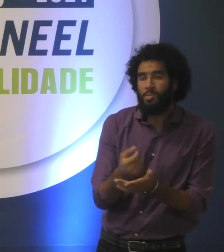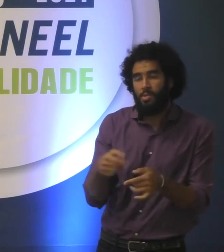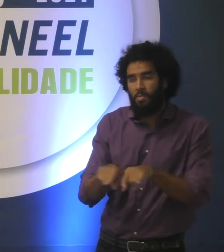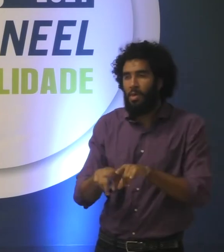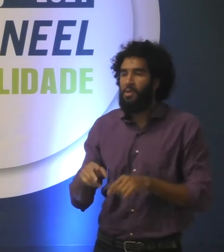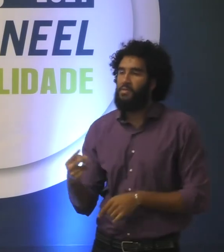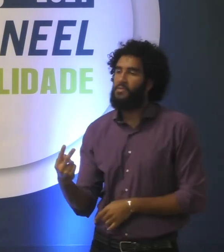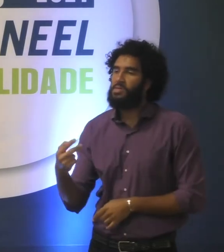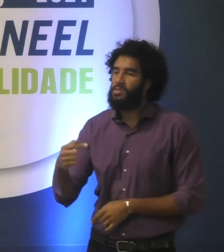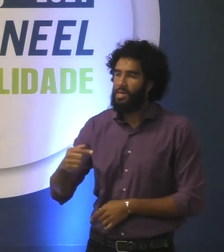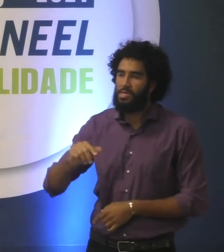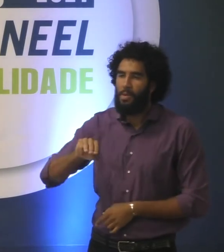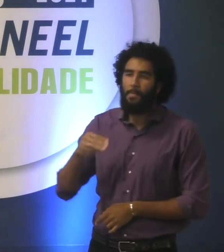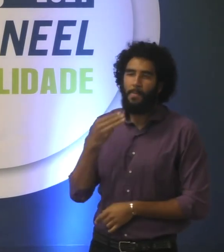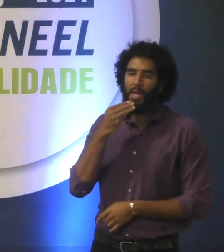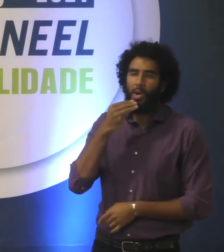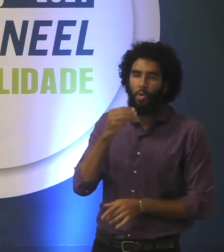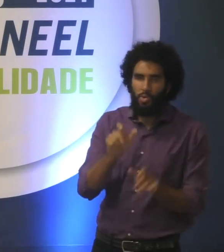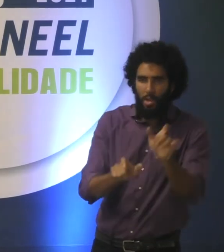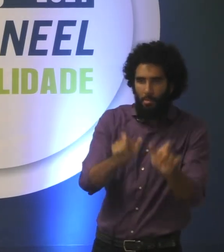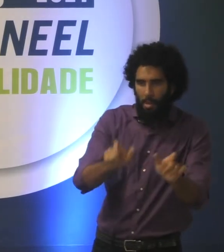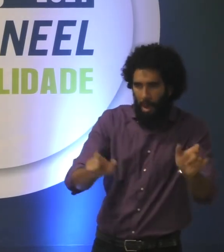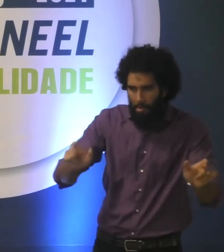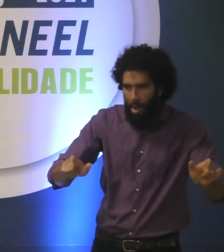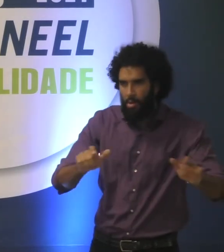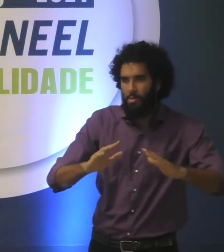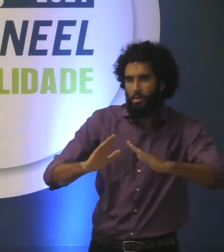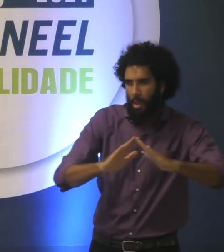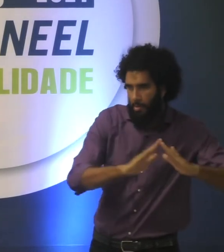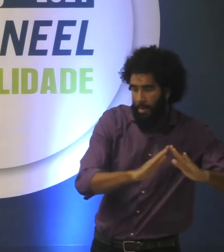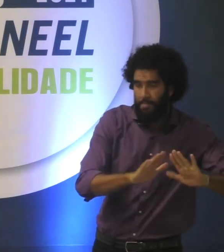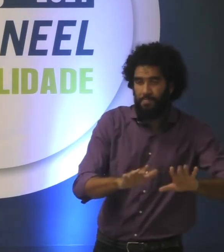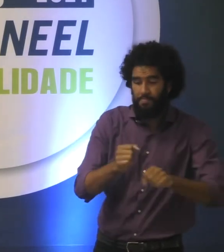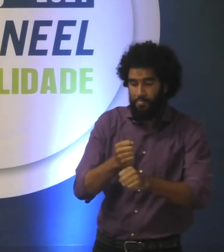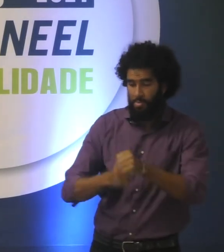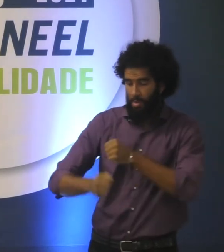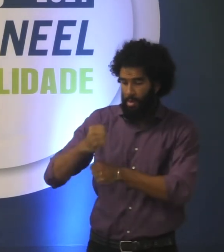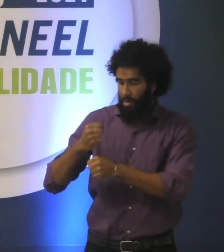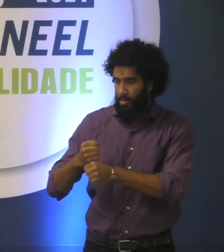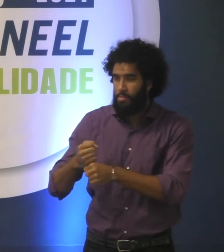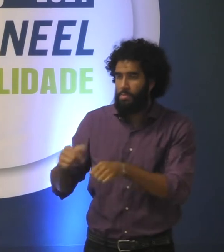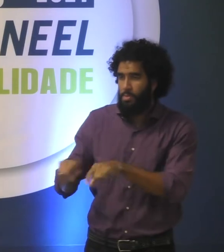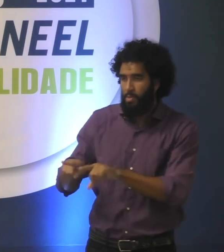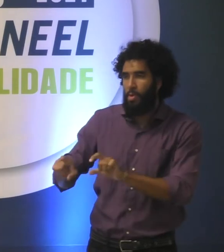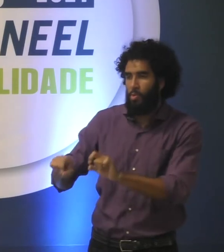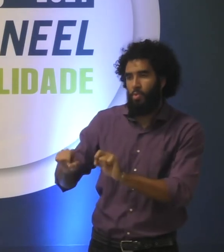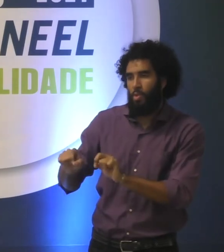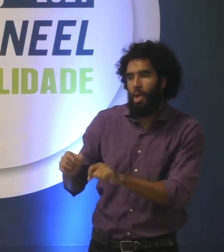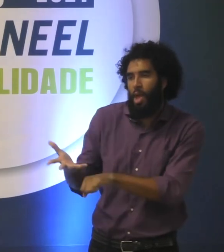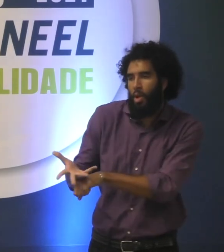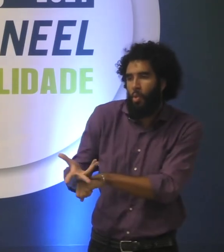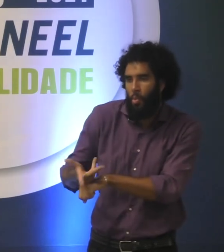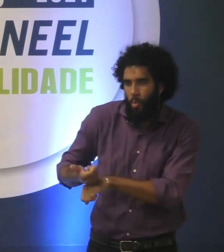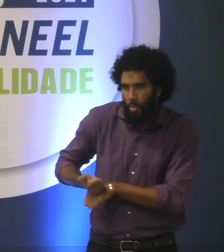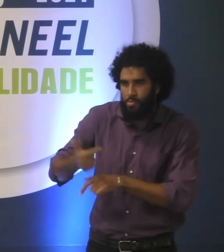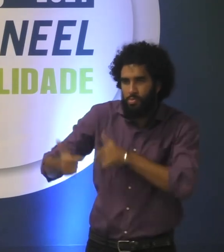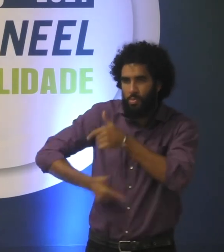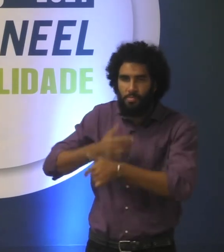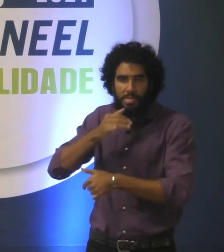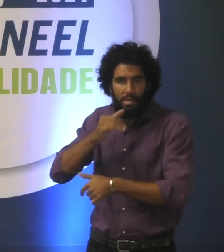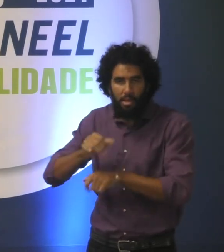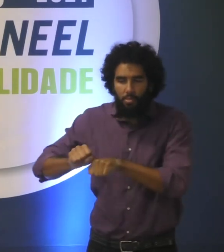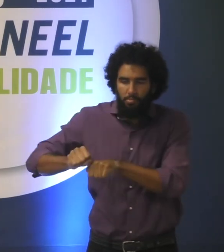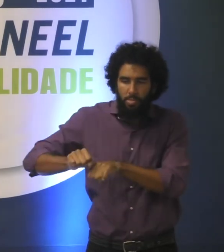milhões de unidades consumidoras. Foi também no ano passado que a qualidade do serviço de distribuição de energia